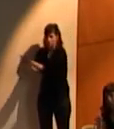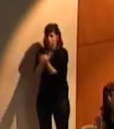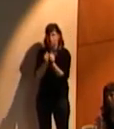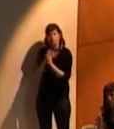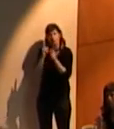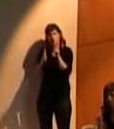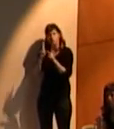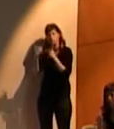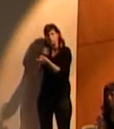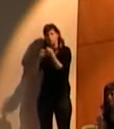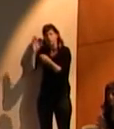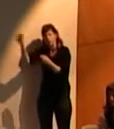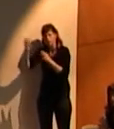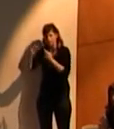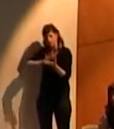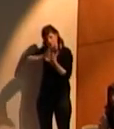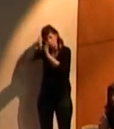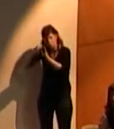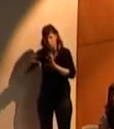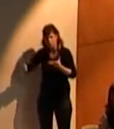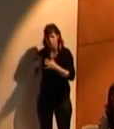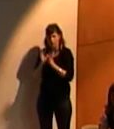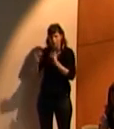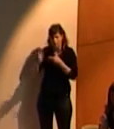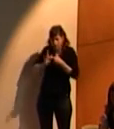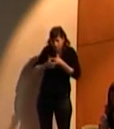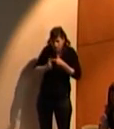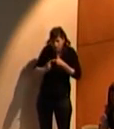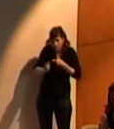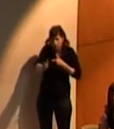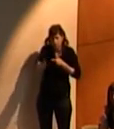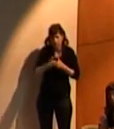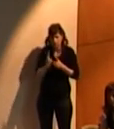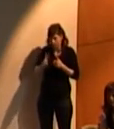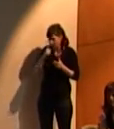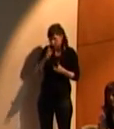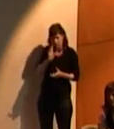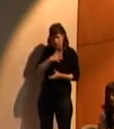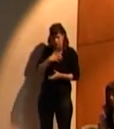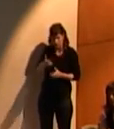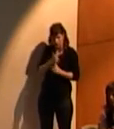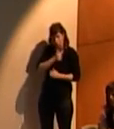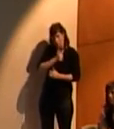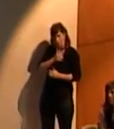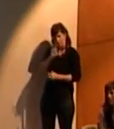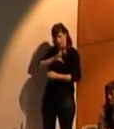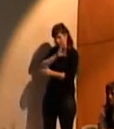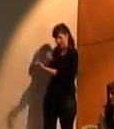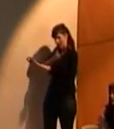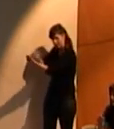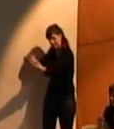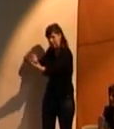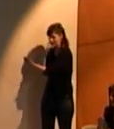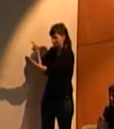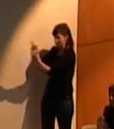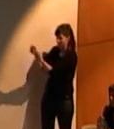peut-être de l'évolution, mais dans la démarche, c'était très enrichissant on a essayé de s'adapter, mais on a senti que les personnes essayaient de s'adapter aussi